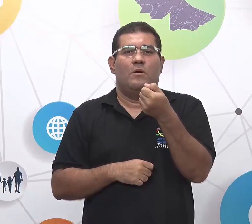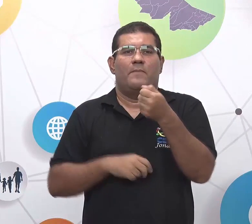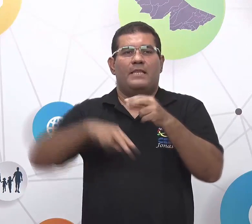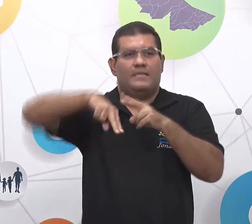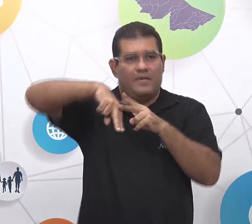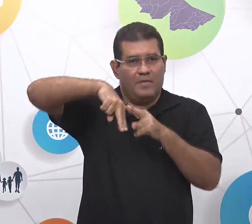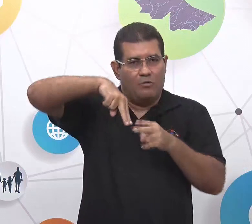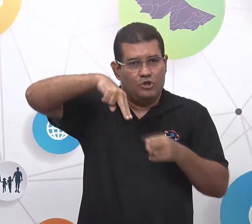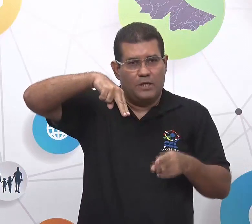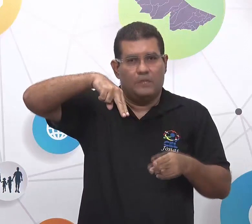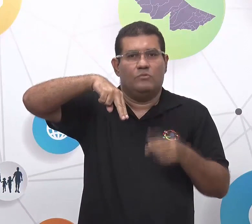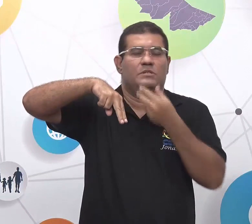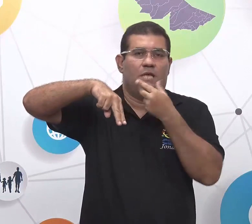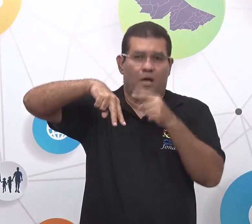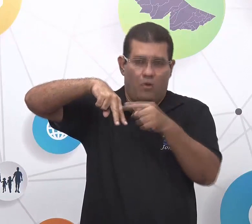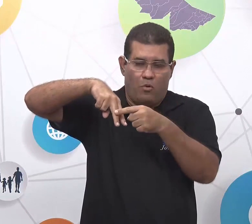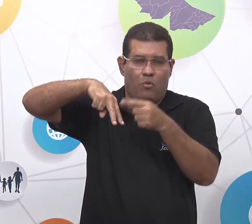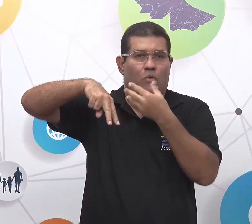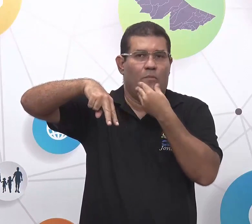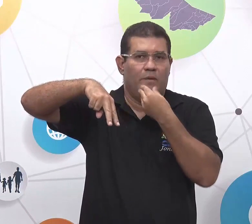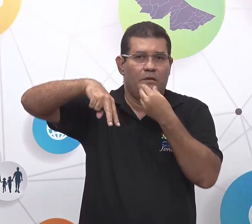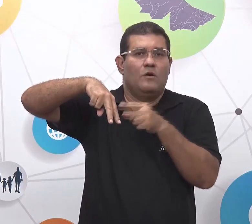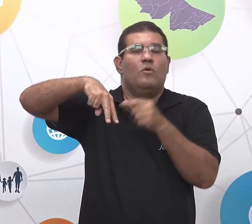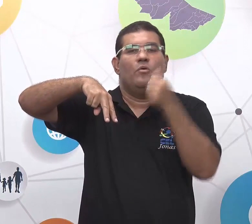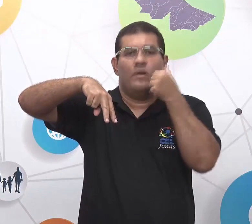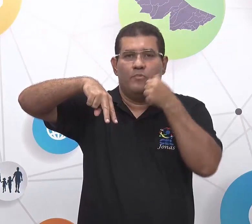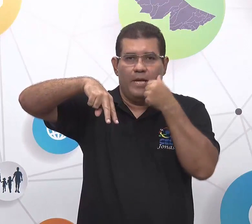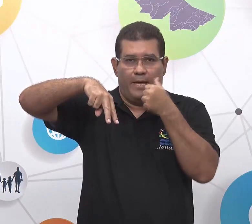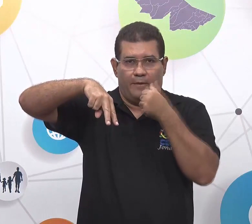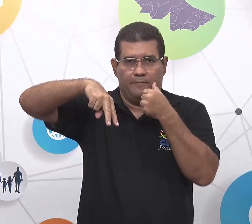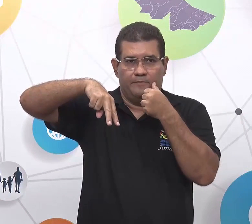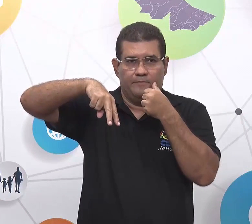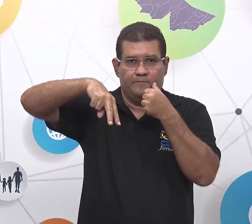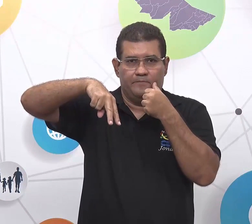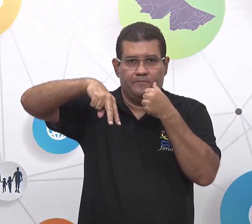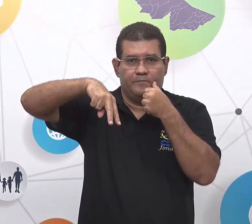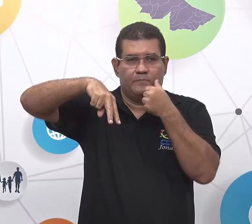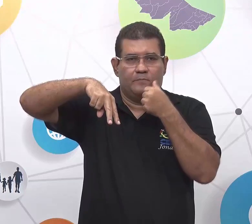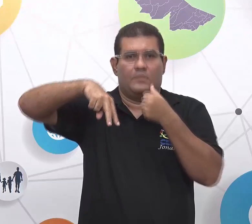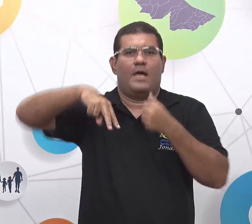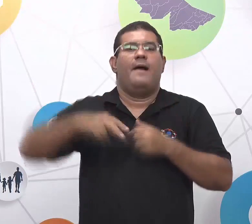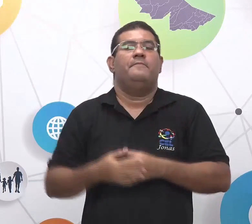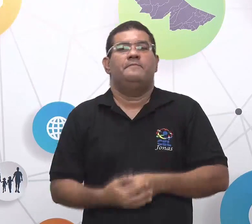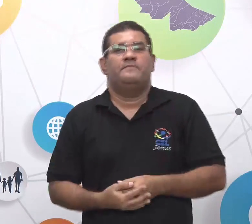lá determinar o gênero se é homem ou é mulher Oi tá